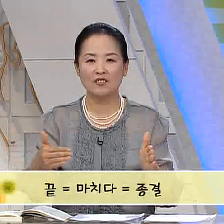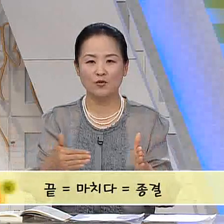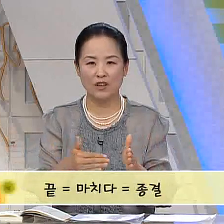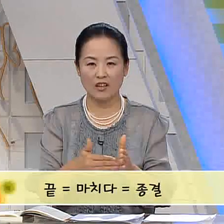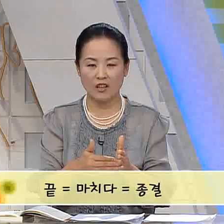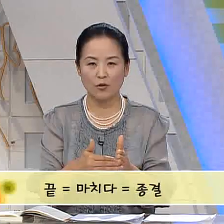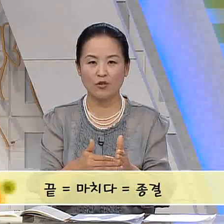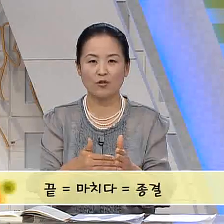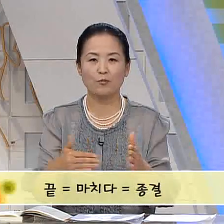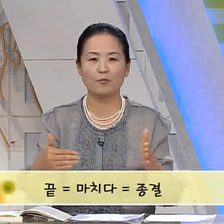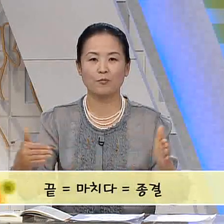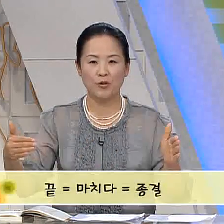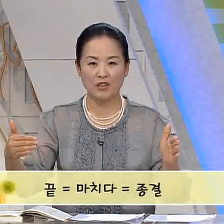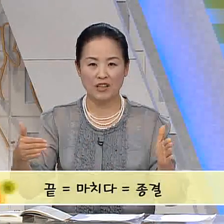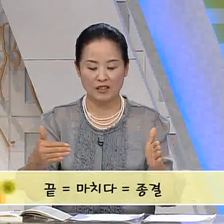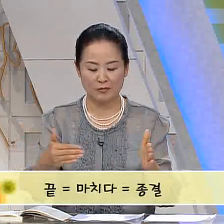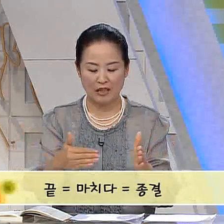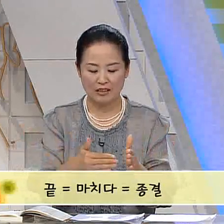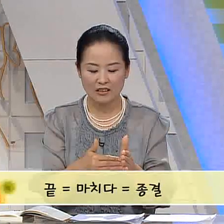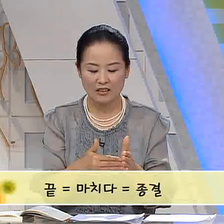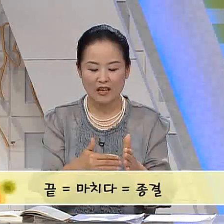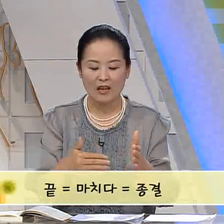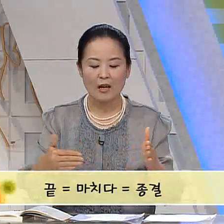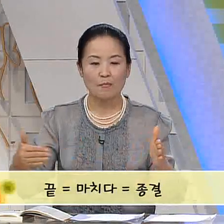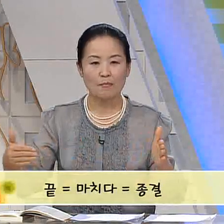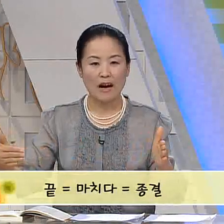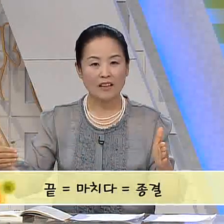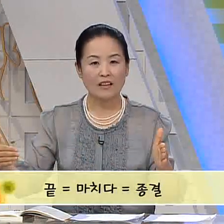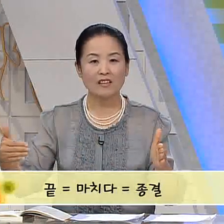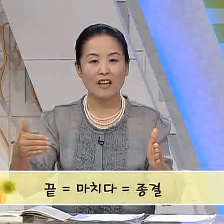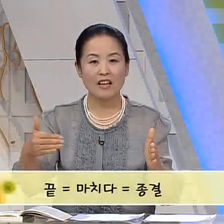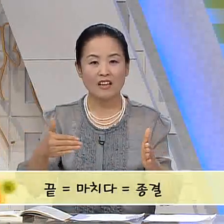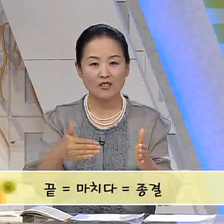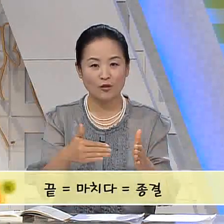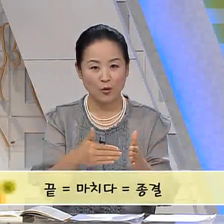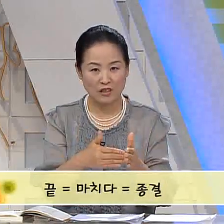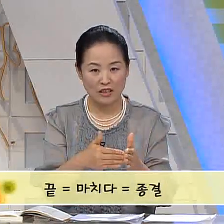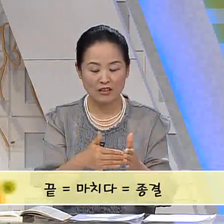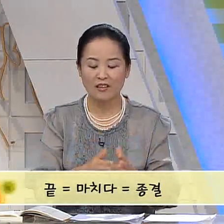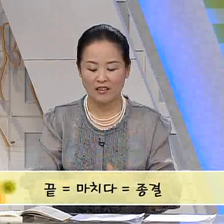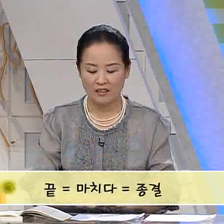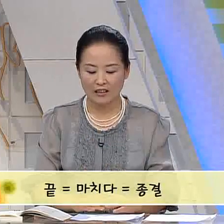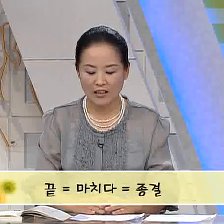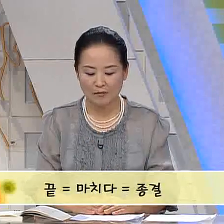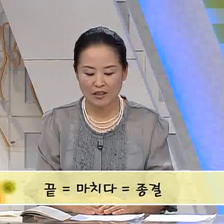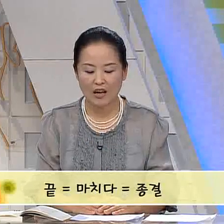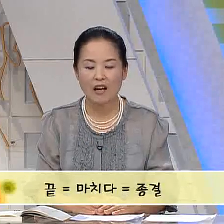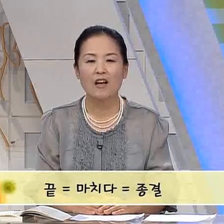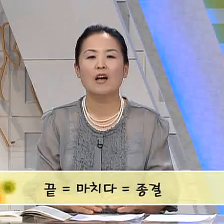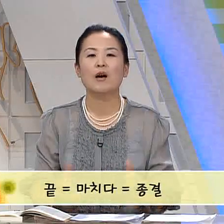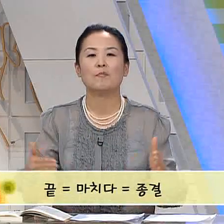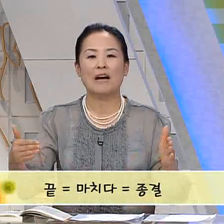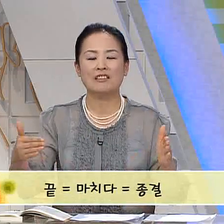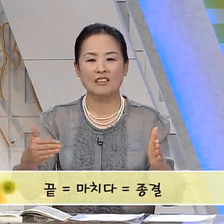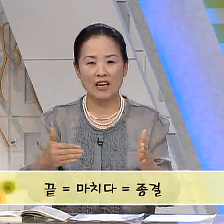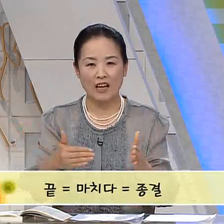수화의 기본형으로 표현이 되겠습니다. 끝. 막다른데 이르는 동작을 나타냅니다. 마치다,